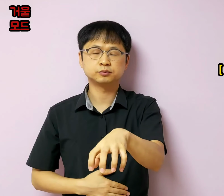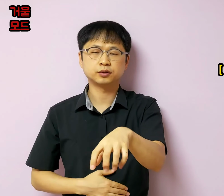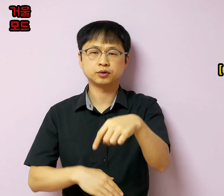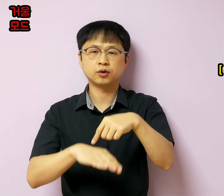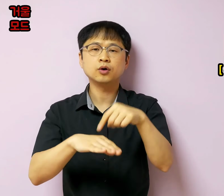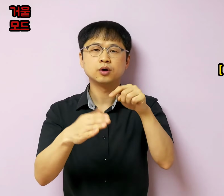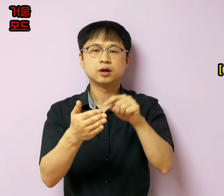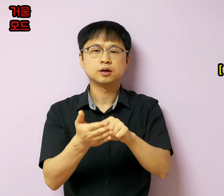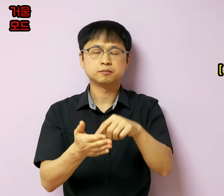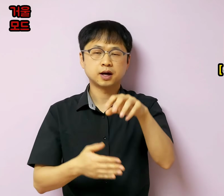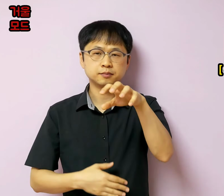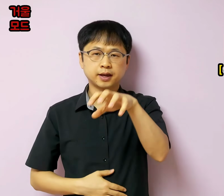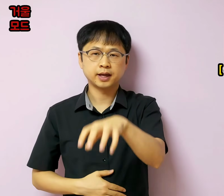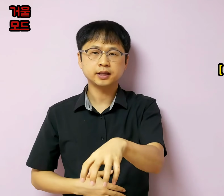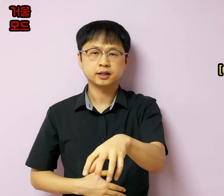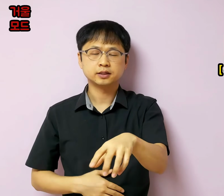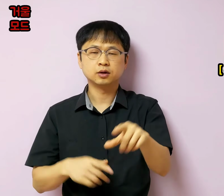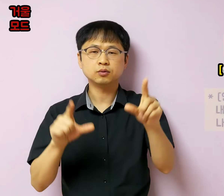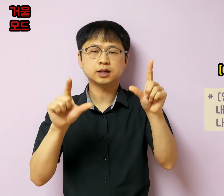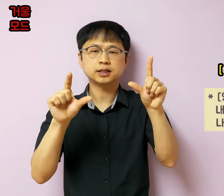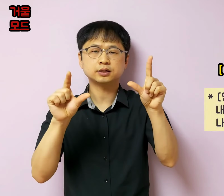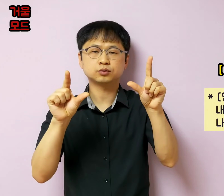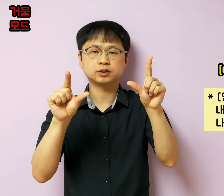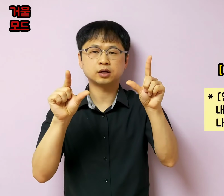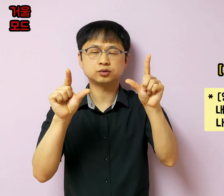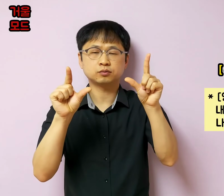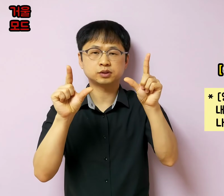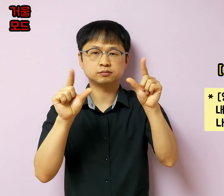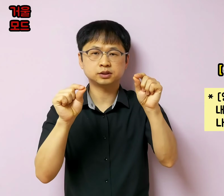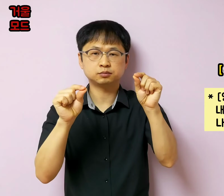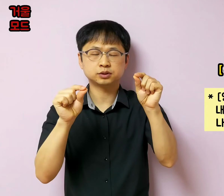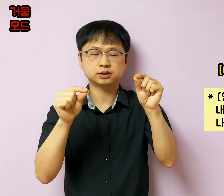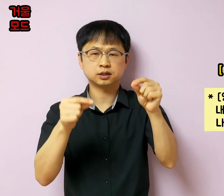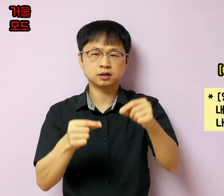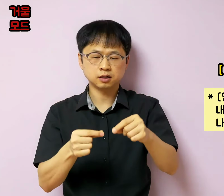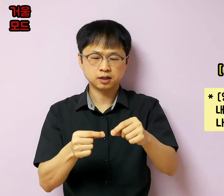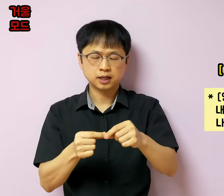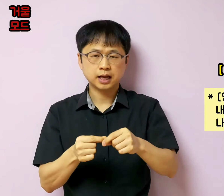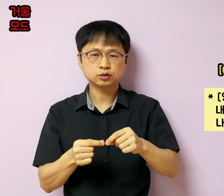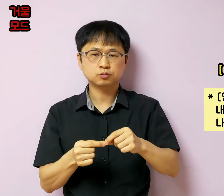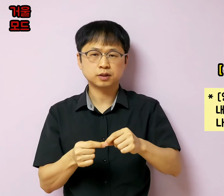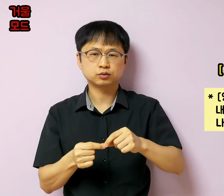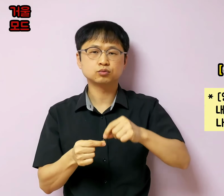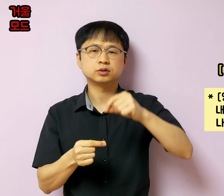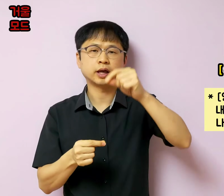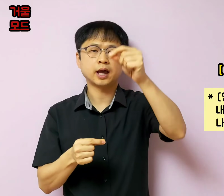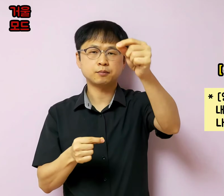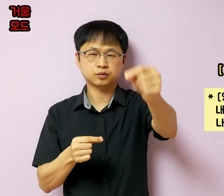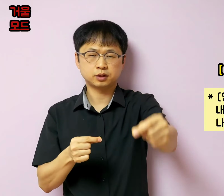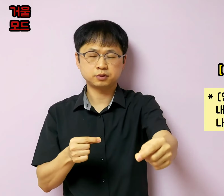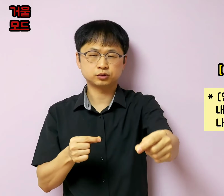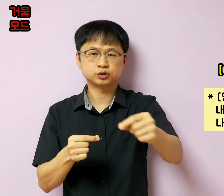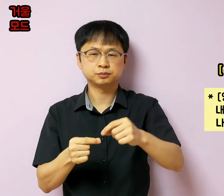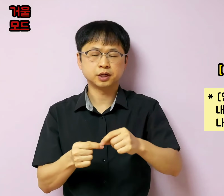해주시면 되고요. 마음엔. 영원하다 수어는 양손 엄지 검지를 붙여서 한 손만 둥글게 앞으로 내밀어